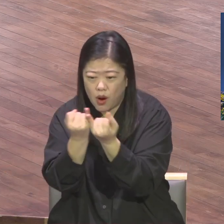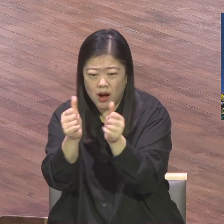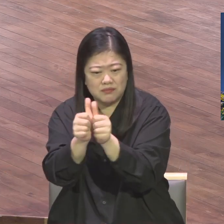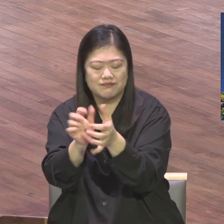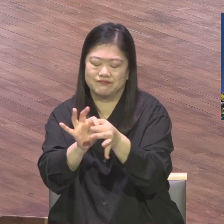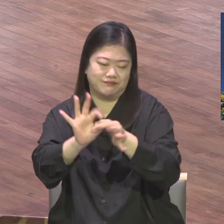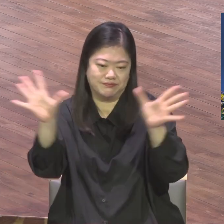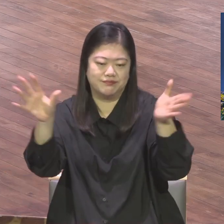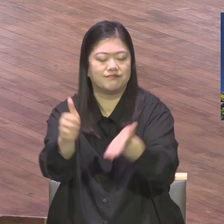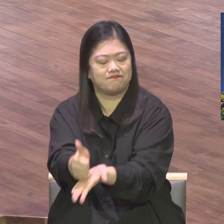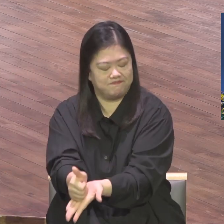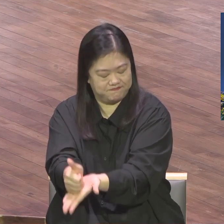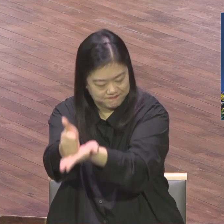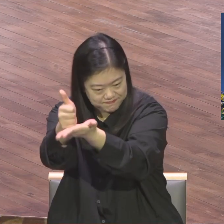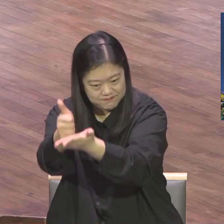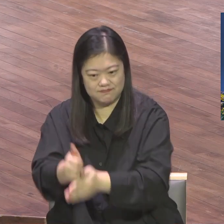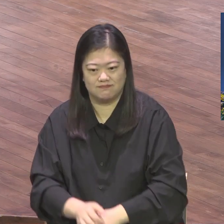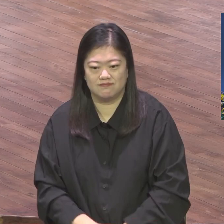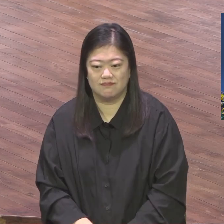정말 실천하는